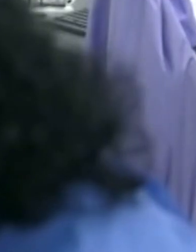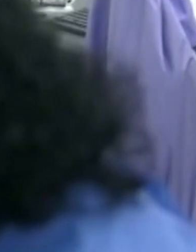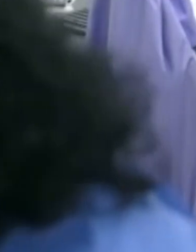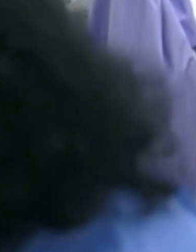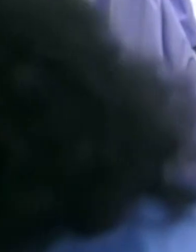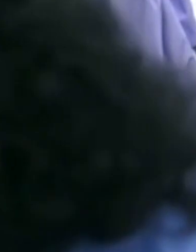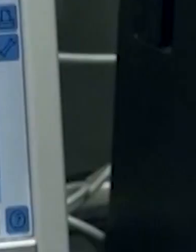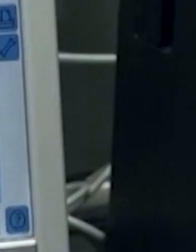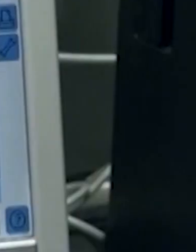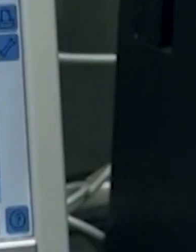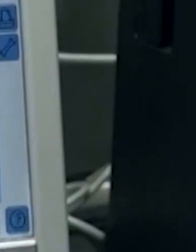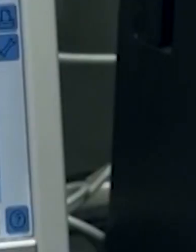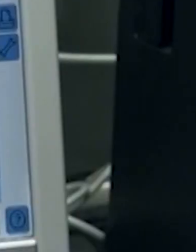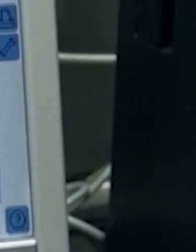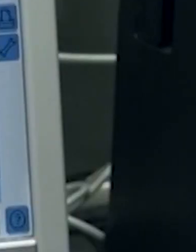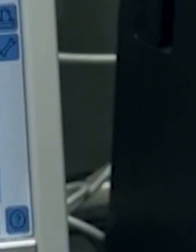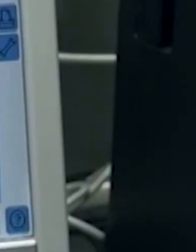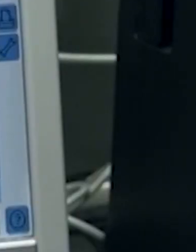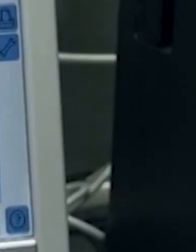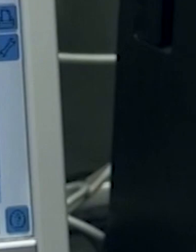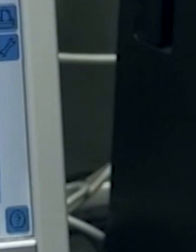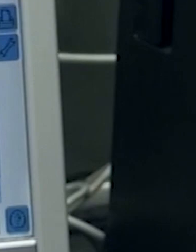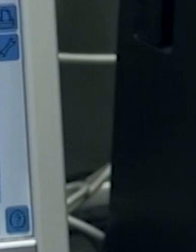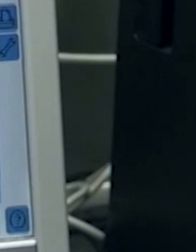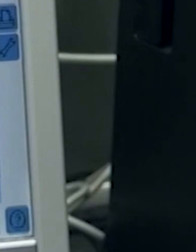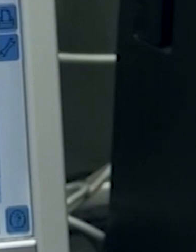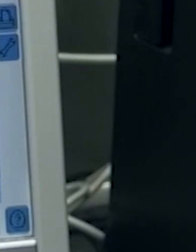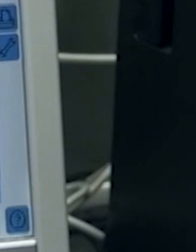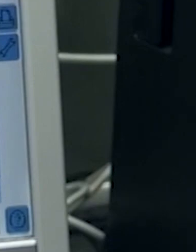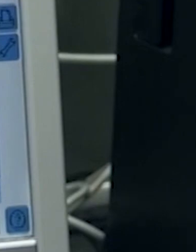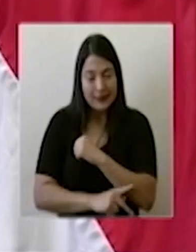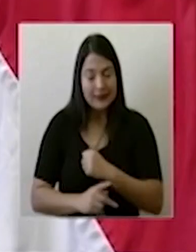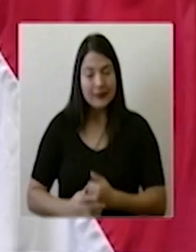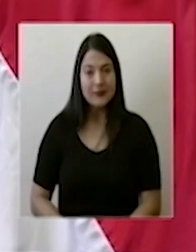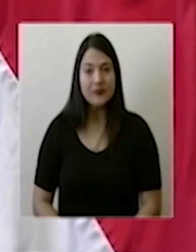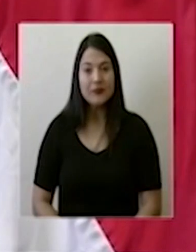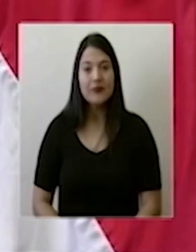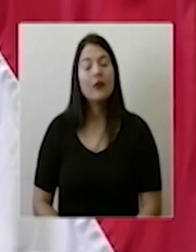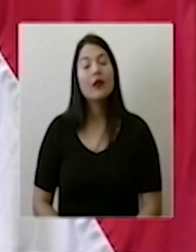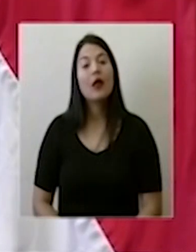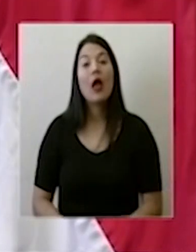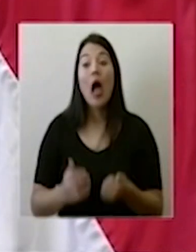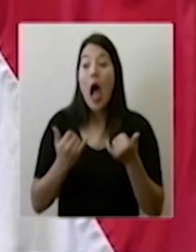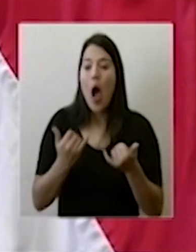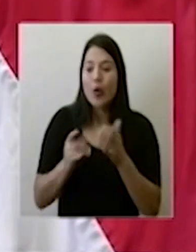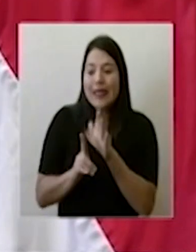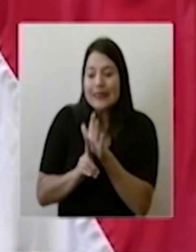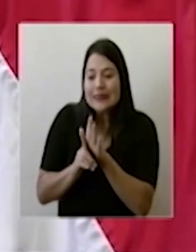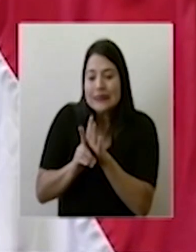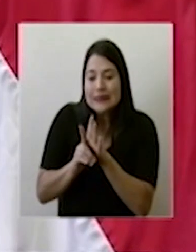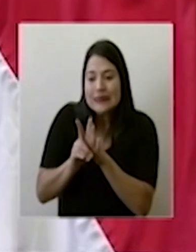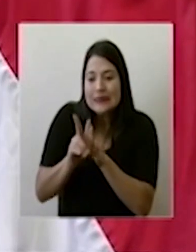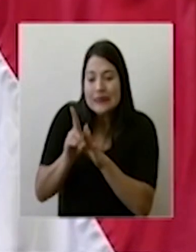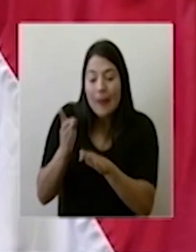y que cada recuperación depende de la forma en que responde el organismo. La evolución de cada